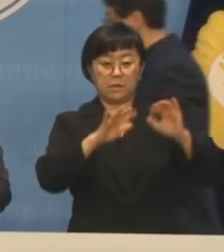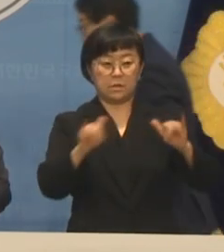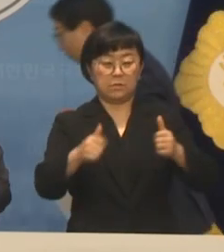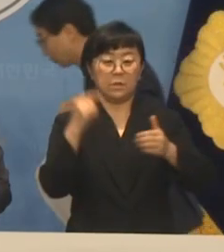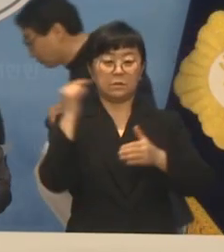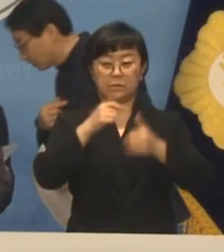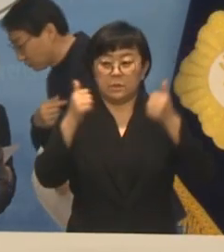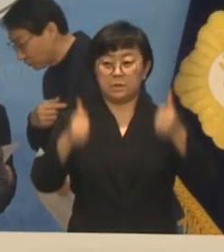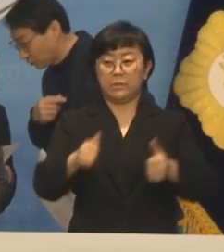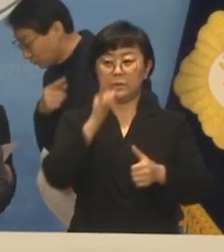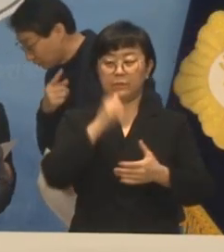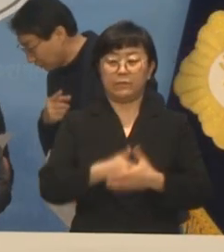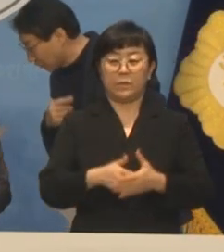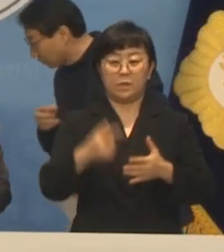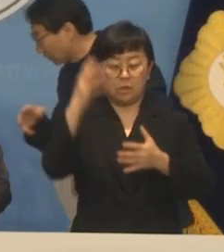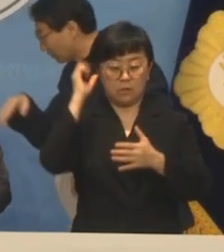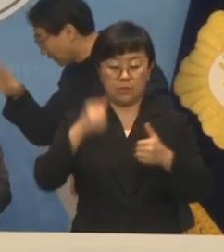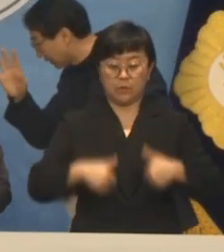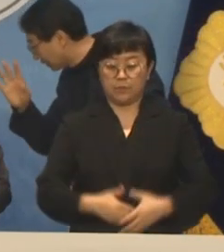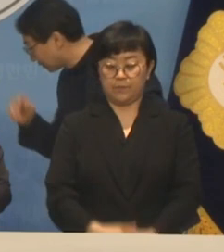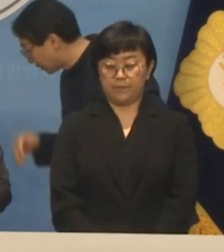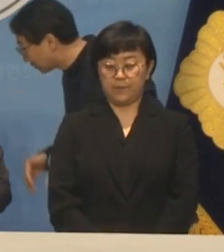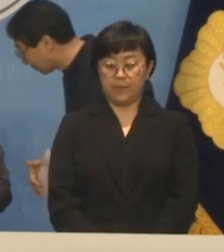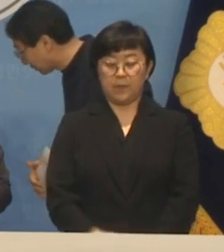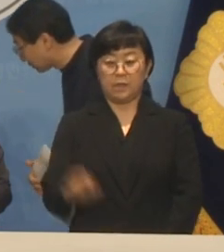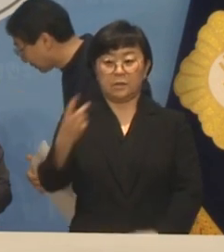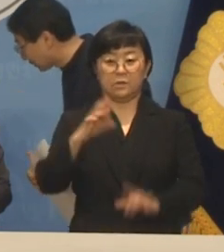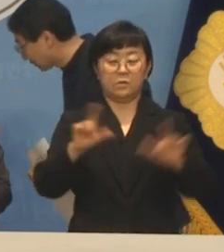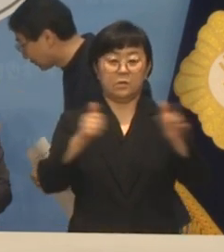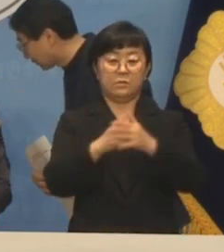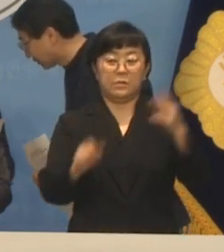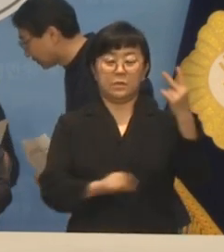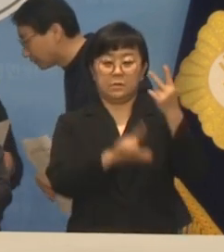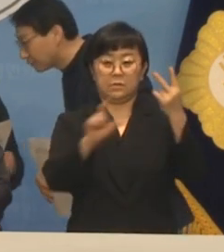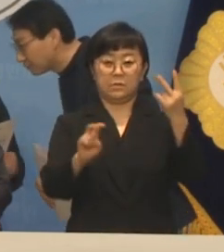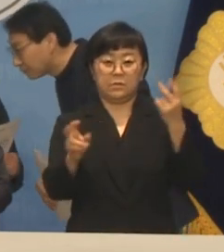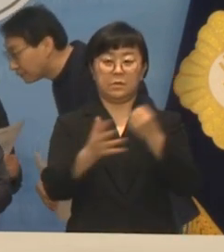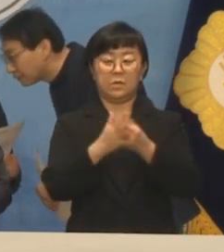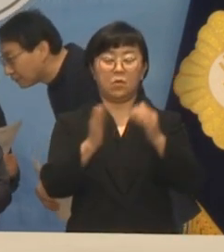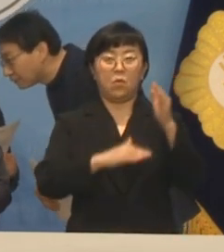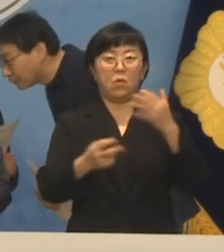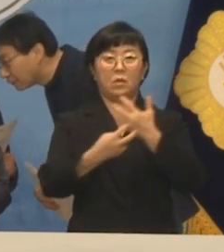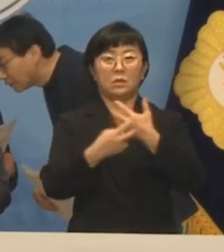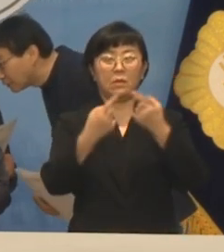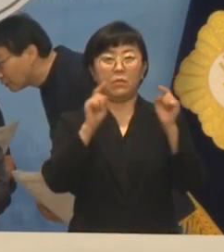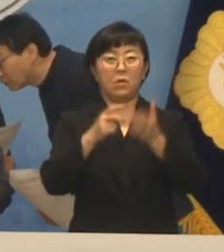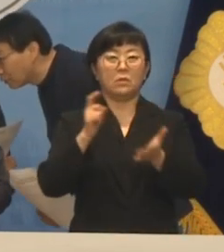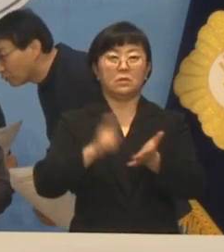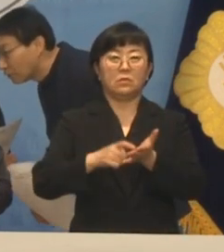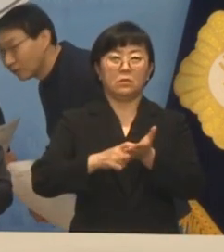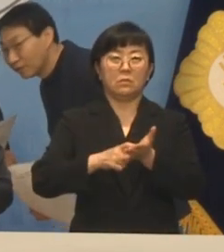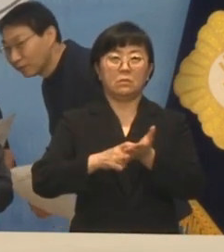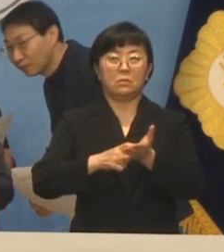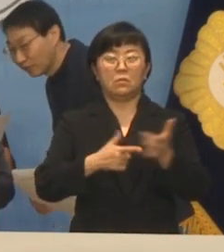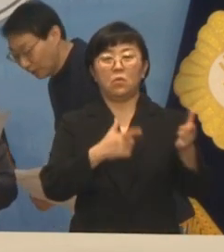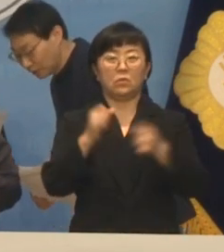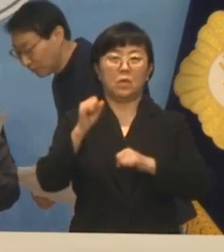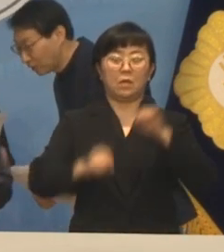엄중한 심판뿐인 것을 명심해야 할 것이다. 2024년 2월 20일 공공의대법 제정을 촉구하는